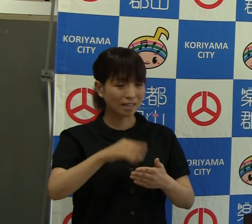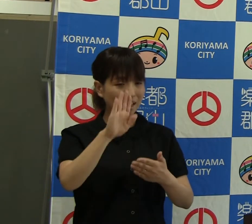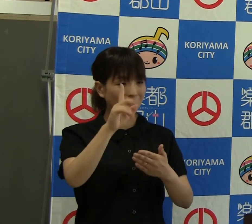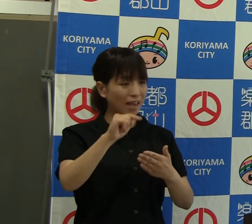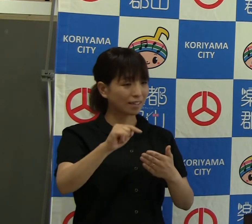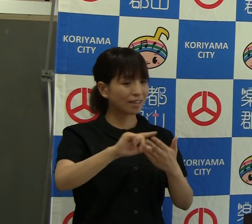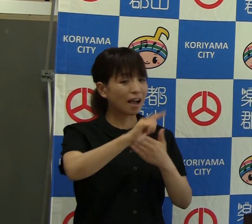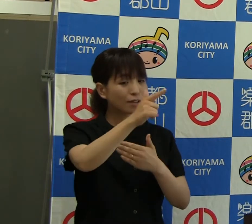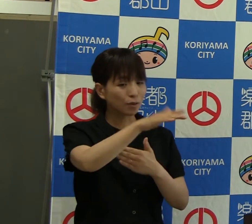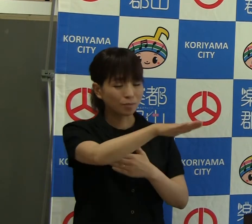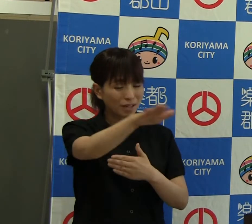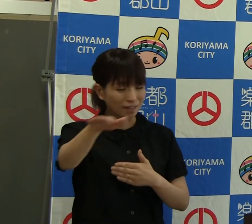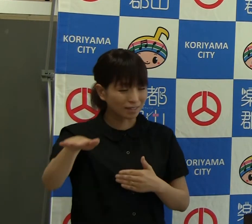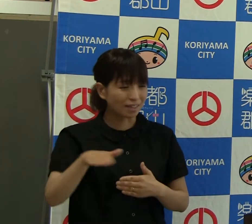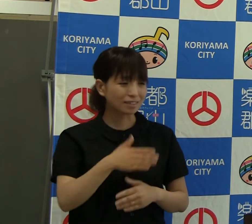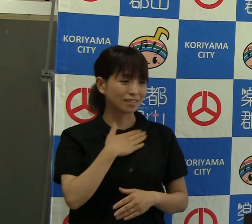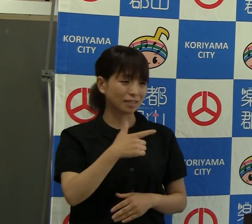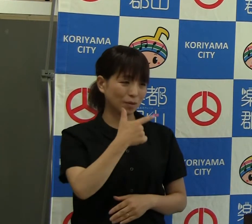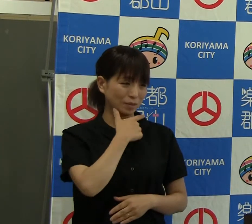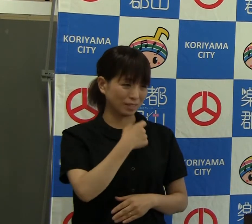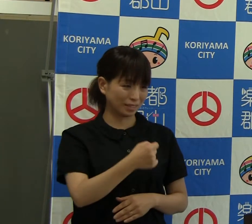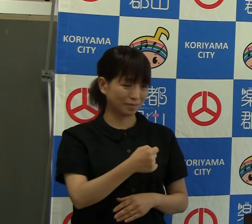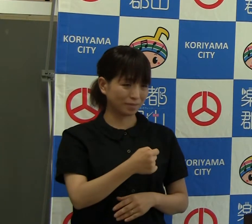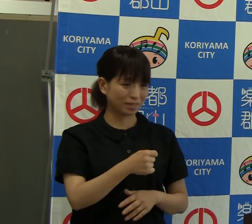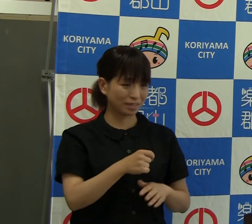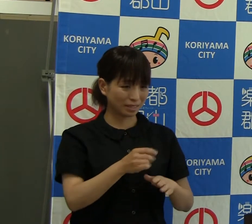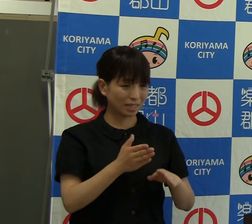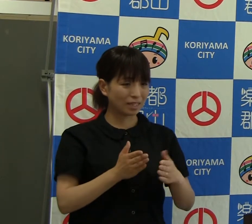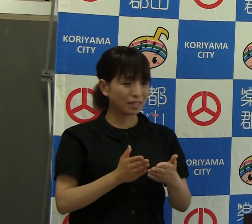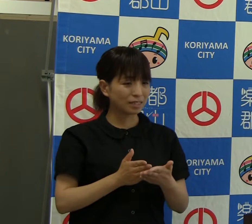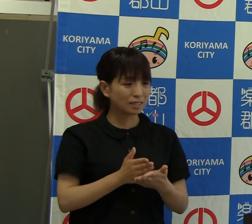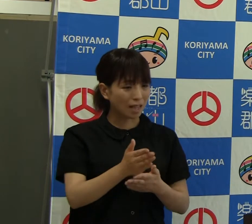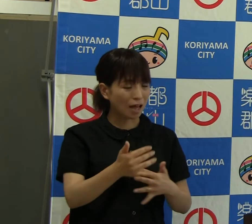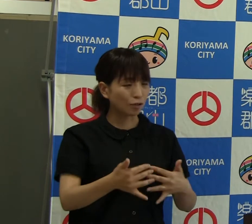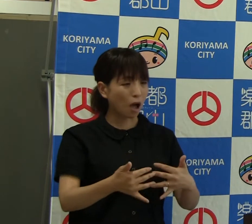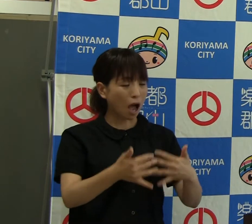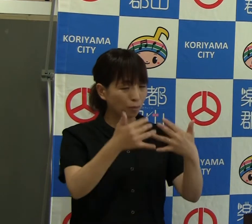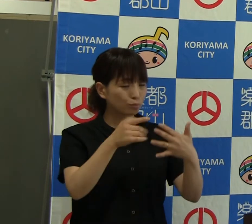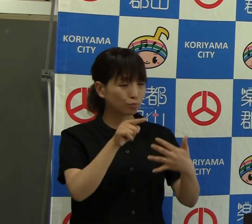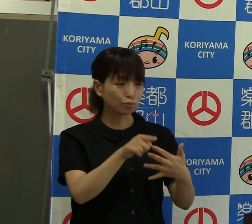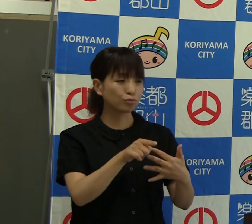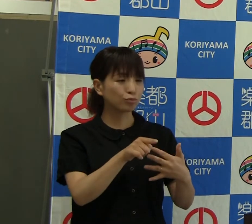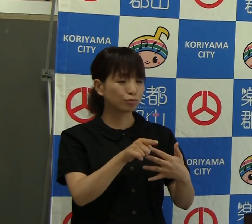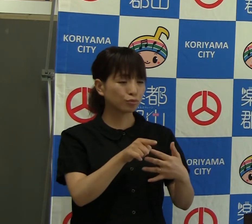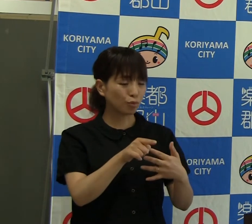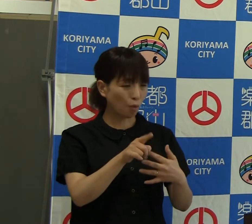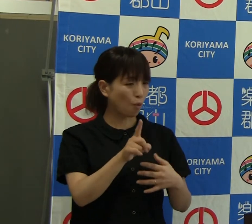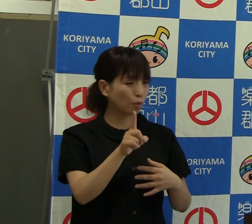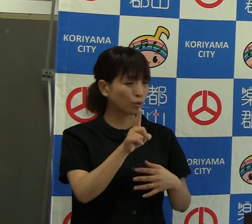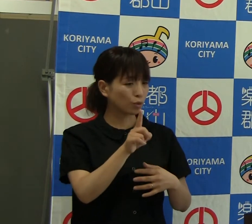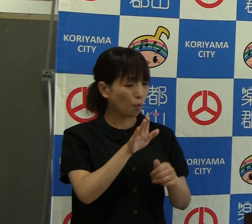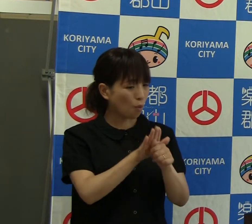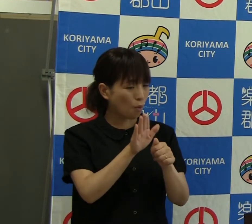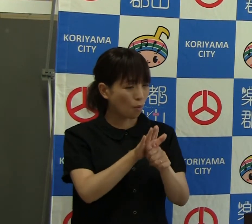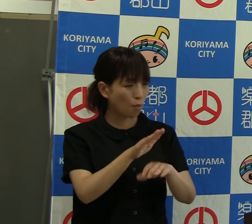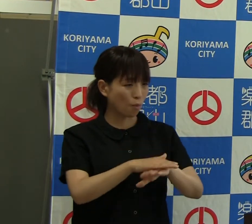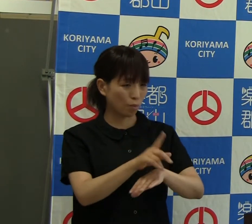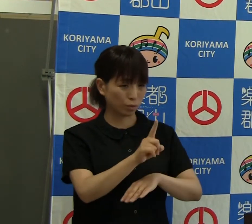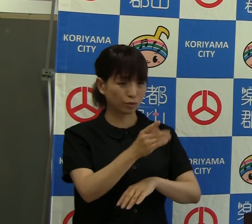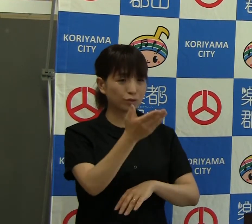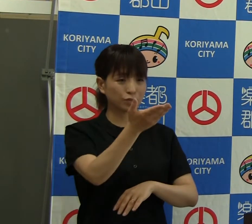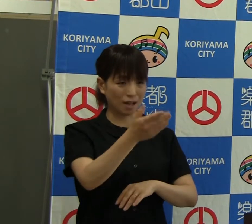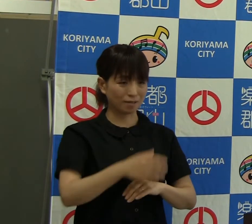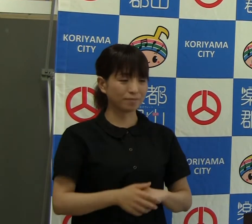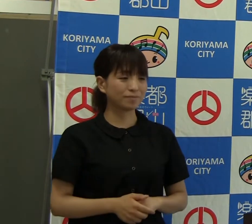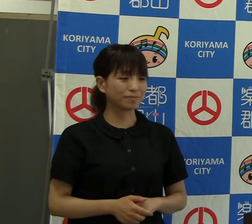知っていただければと思うんですが、やはり今スタートアップをどう応援するかということでございますので、スタートアップの支援の一つとして位